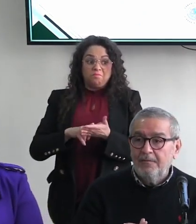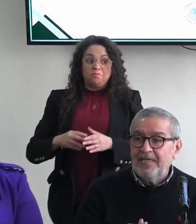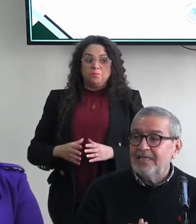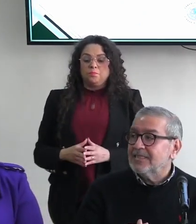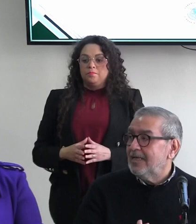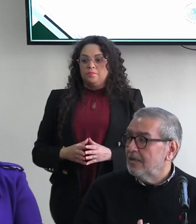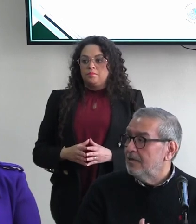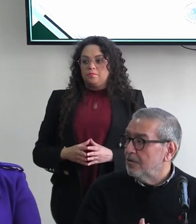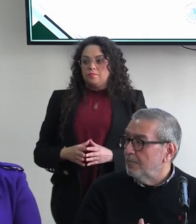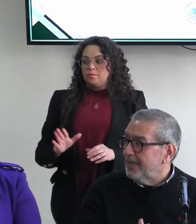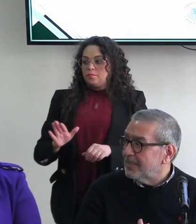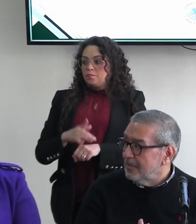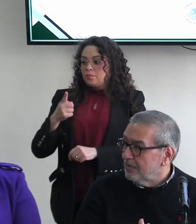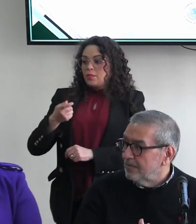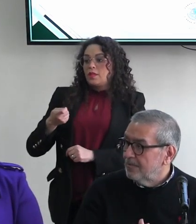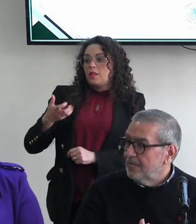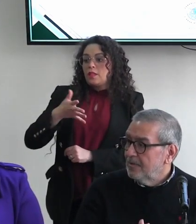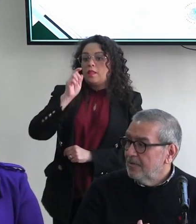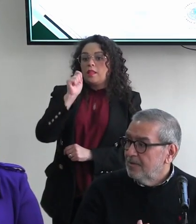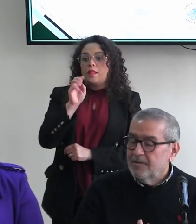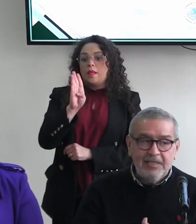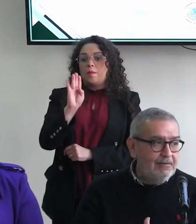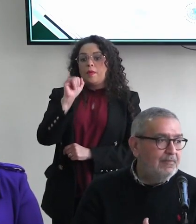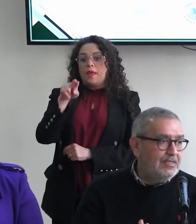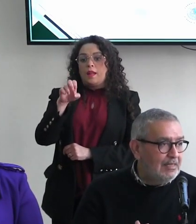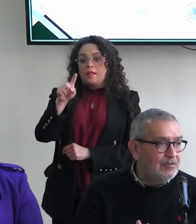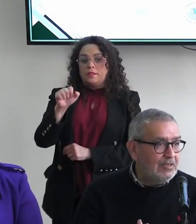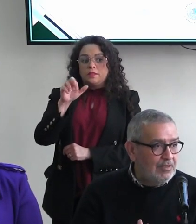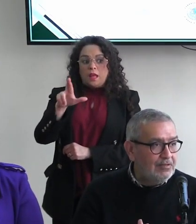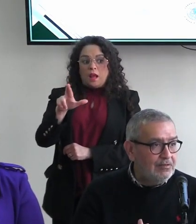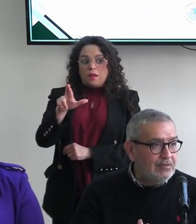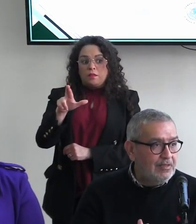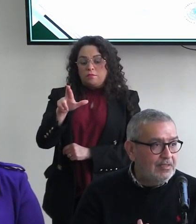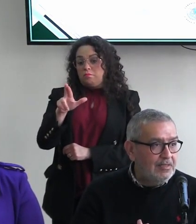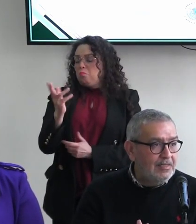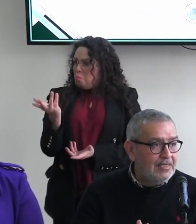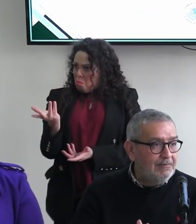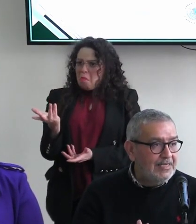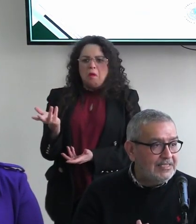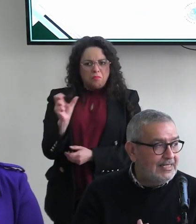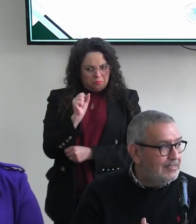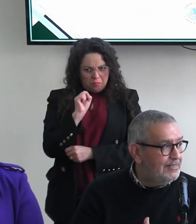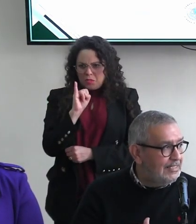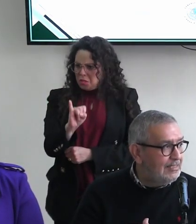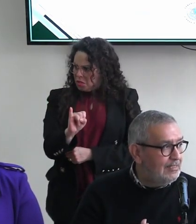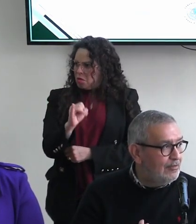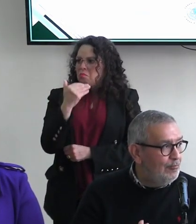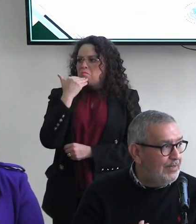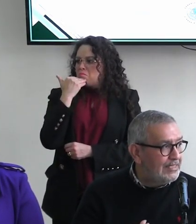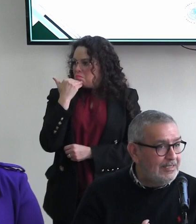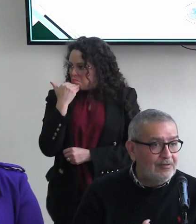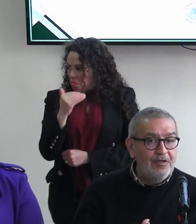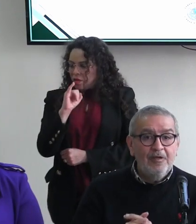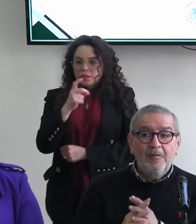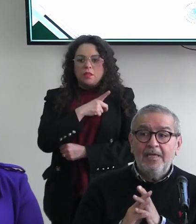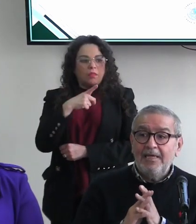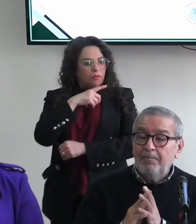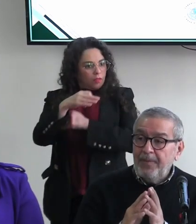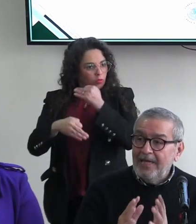proclamado bienestar compartido. Sí, estamos de acuerdo en que el bienestar debe ser